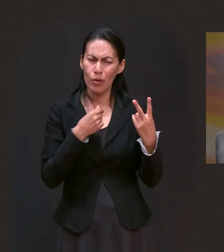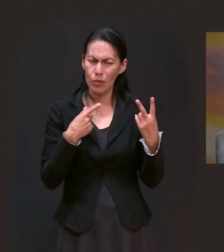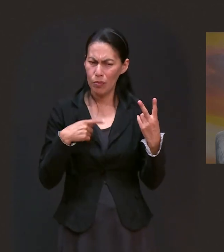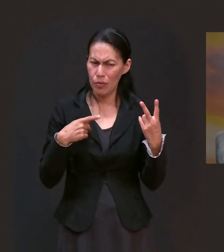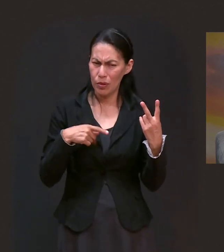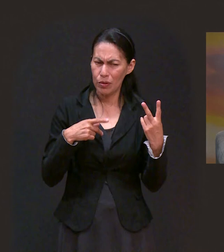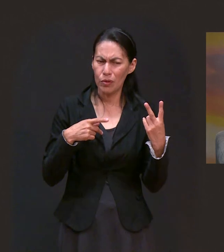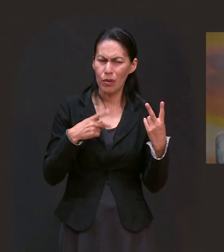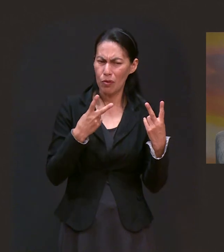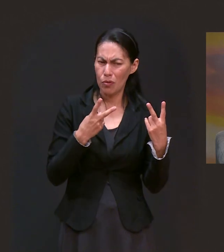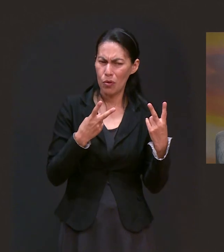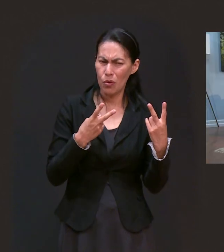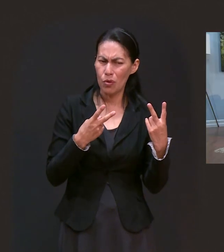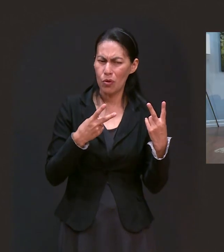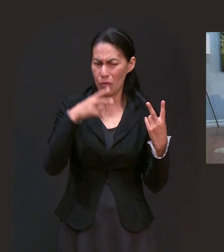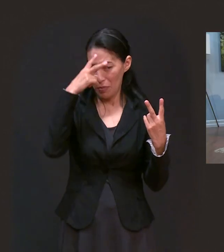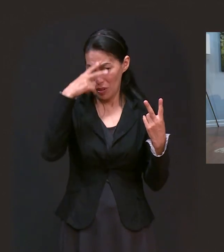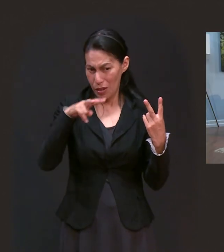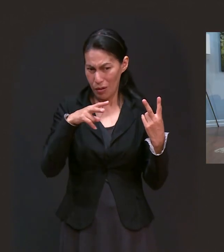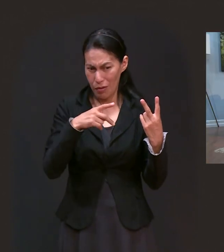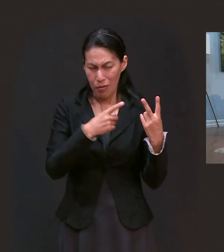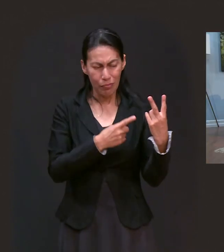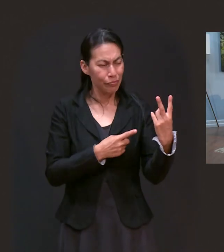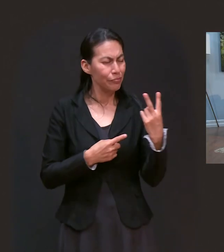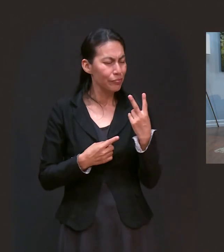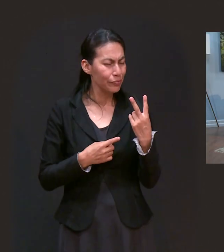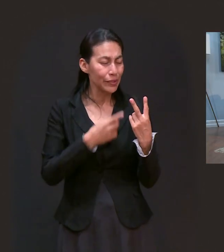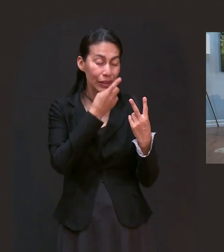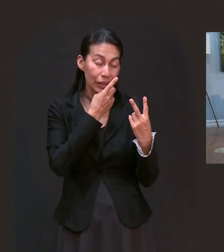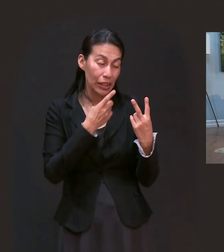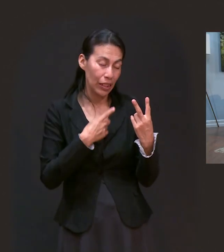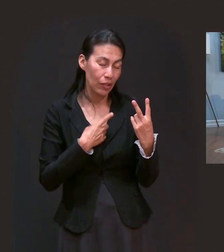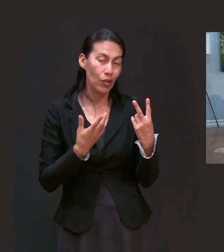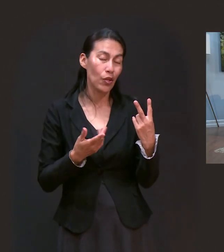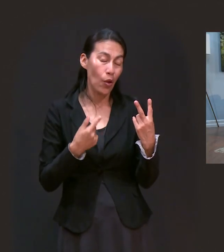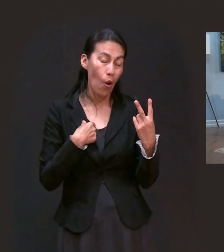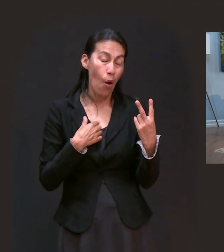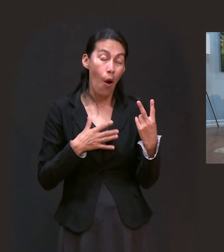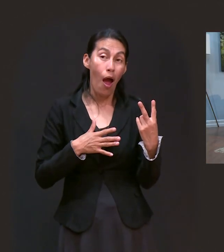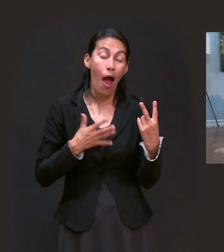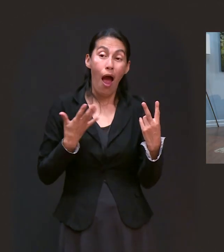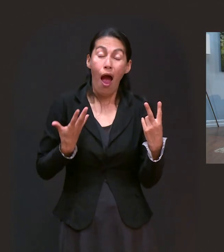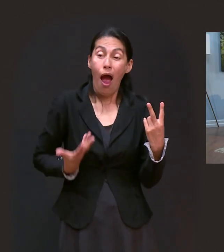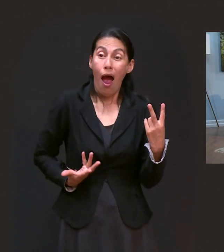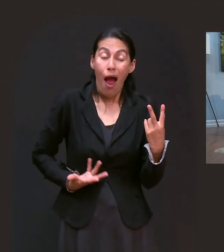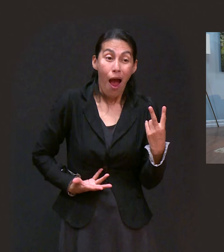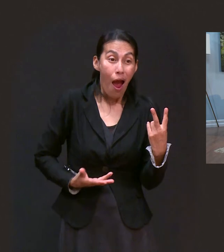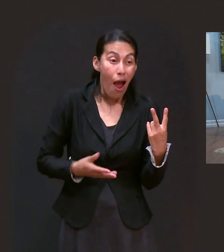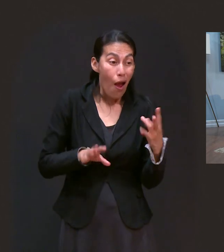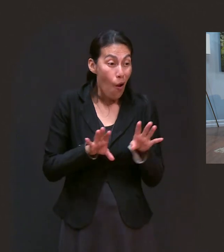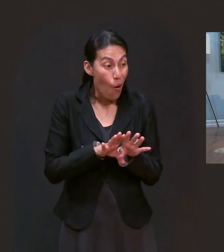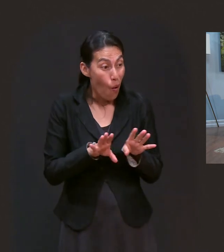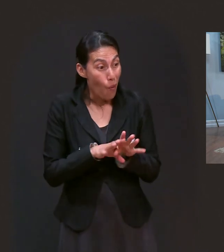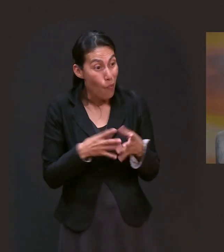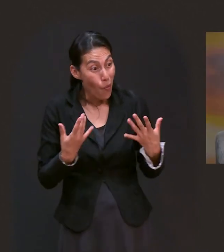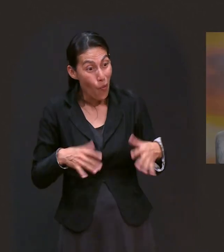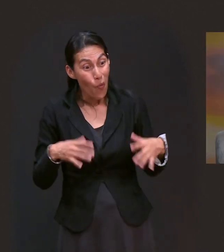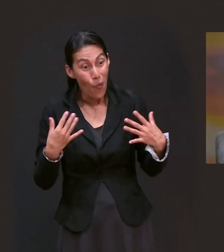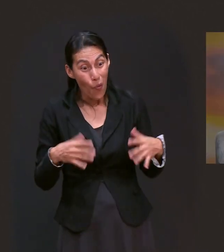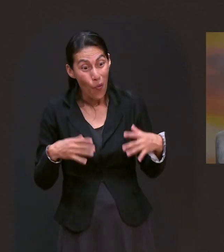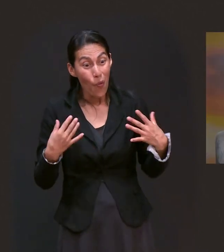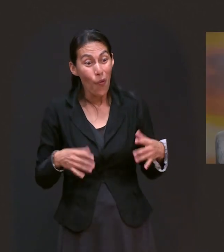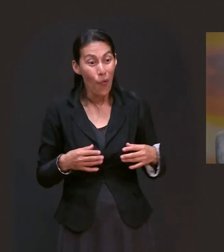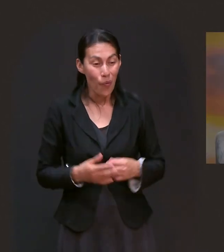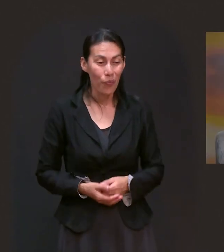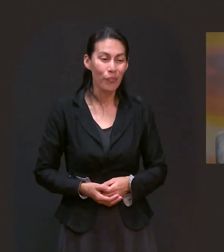esto ellos nos comentaron bien como de dónde venían y todo yo me encantaba cómo guau